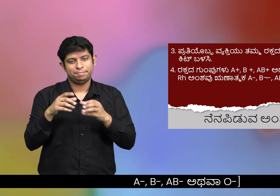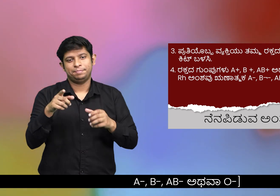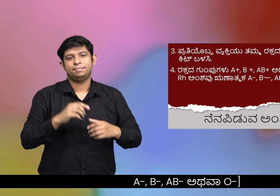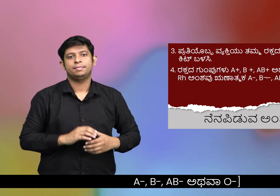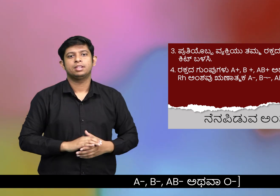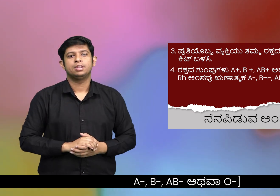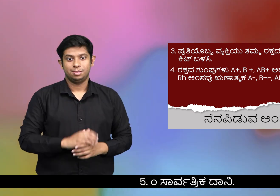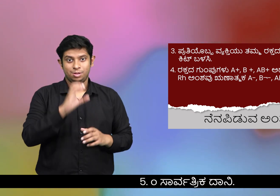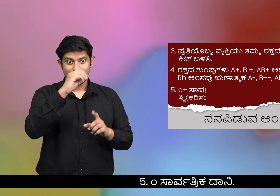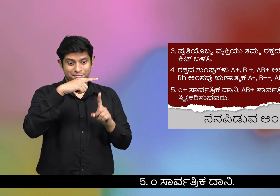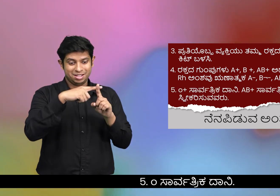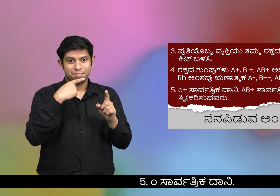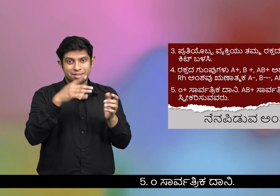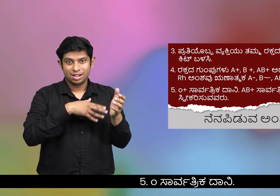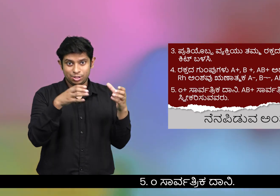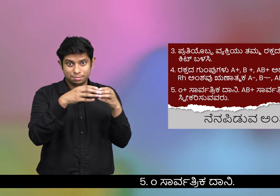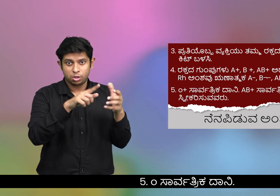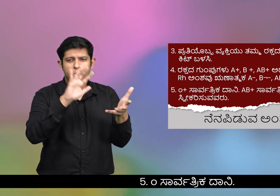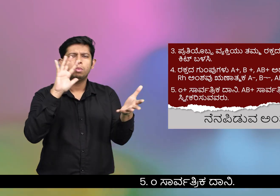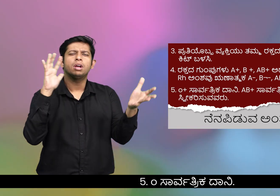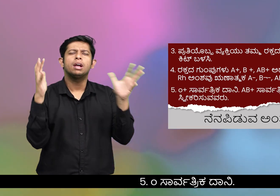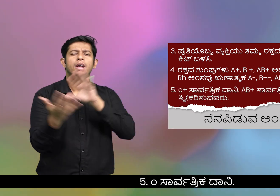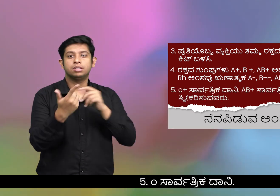ನೆಗೆಟಿವ್. 5. ಓ ಸಾರ್ವತ್ರಿಕ ದಾನಿ,